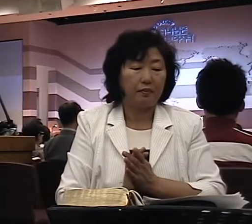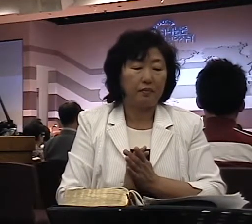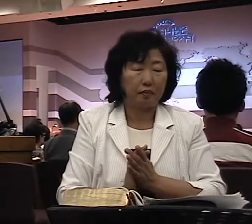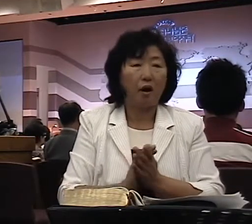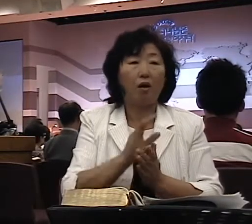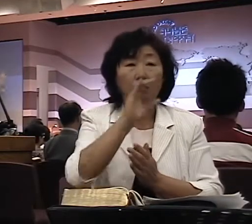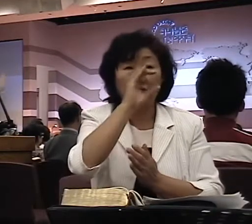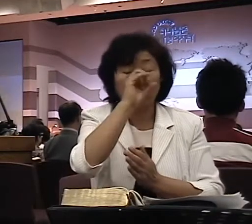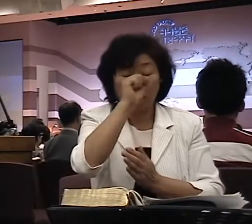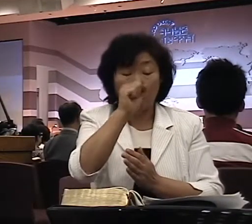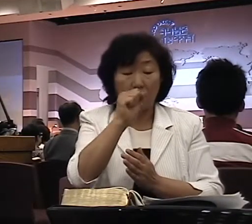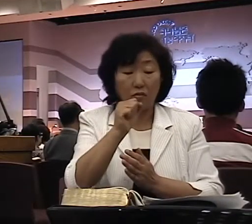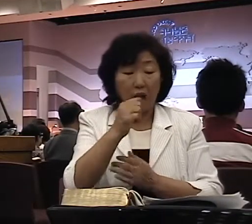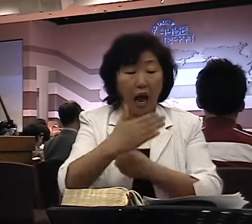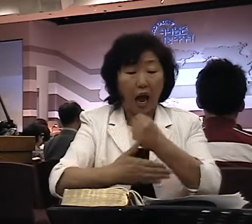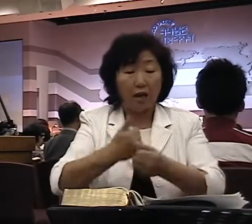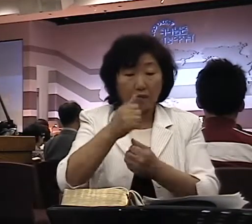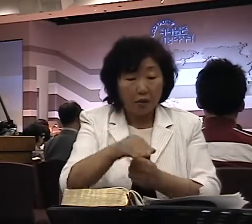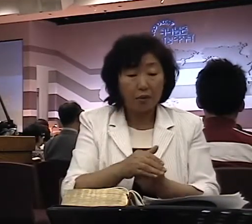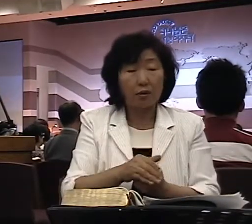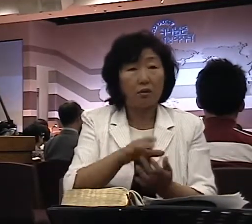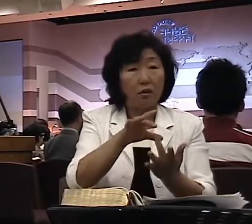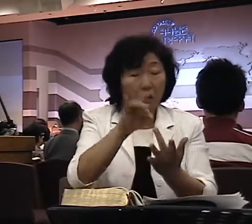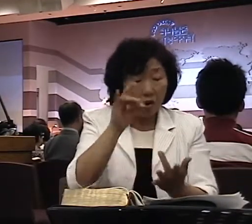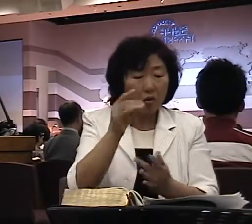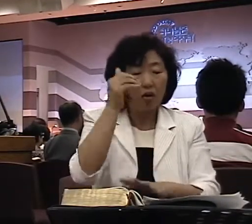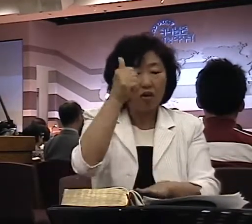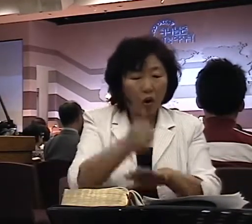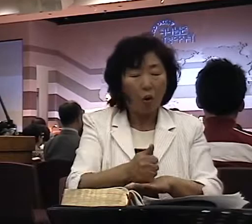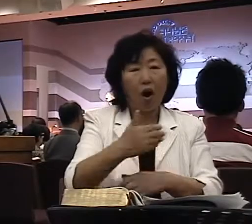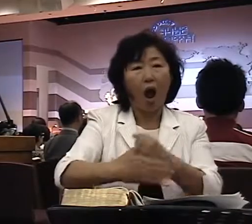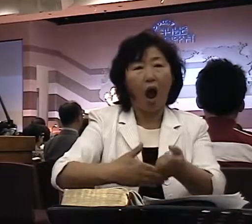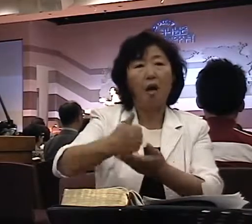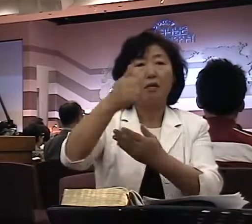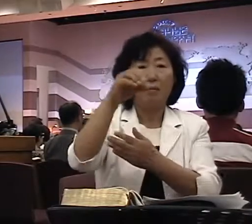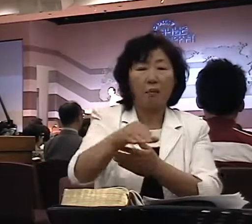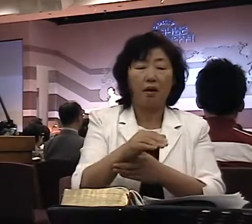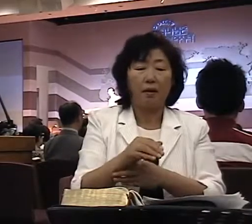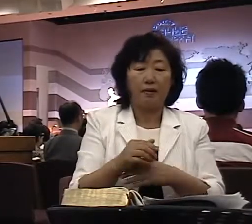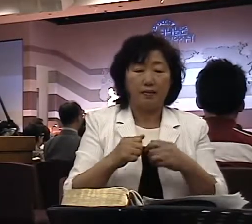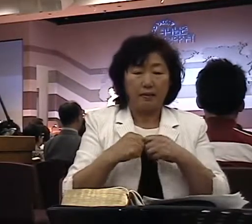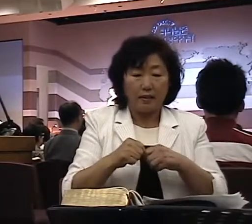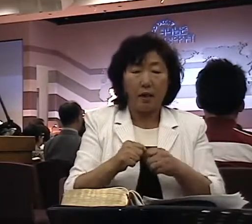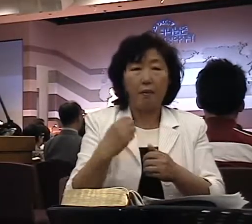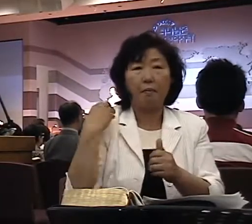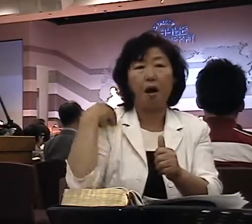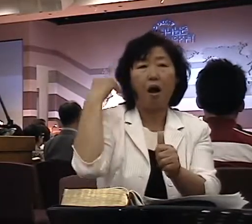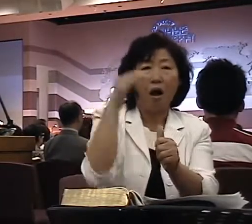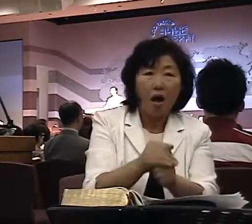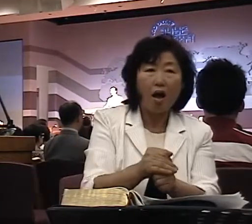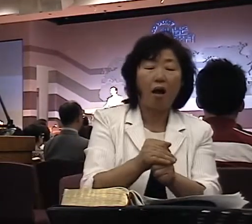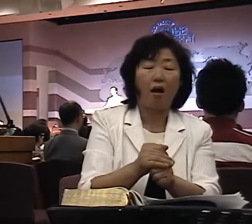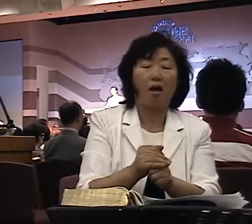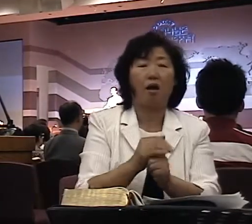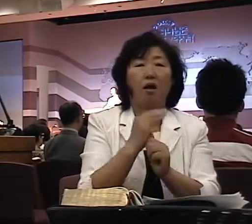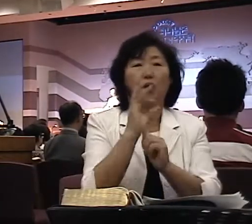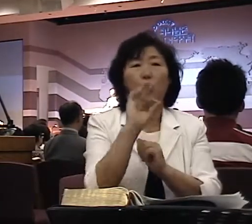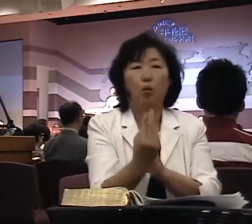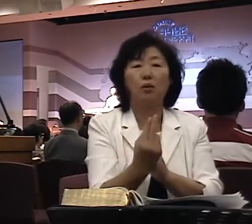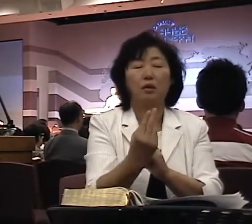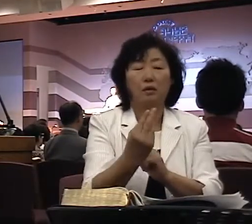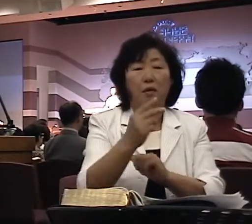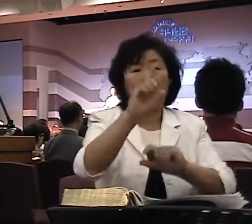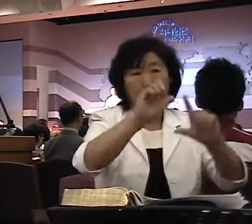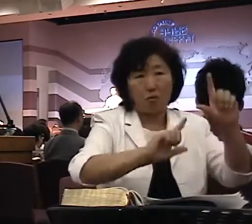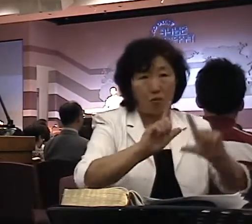옳은 것을 하나님 앞에서 택하고 결과는 하나님 앞에 철저하게 맡기는 요셉의 모습이 여기